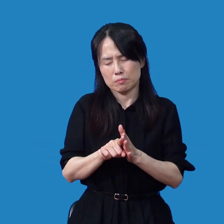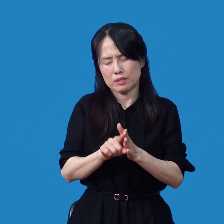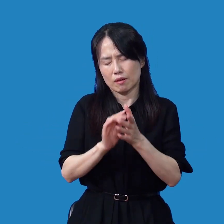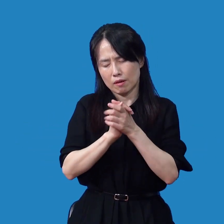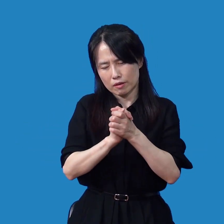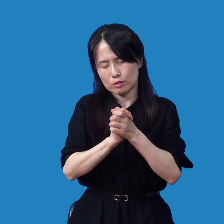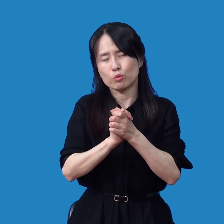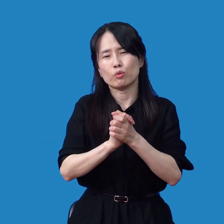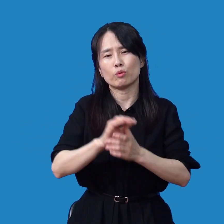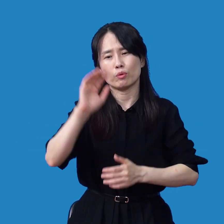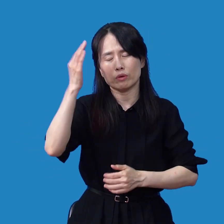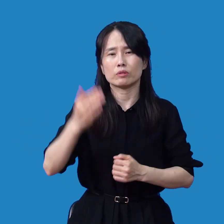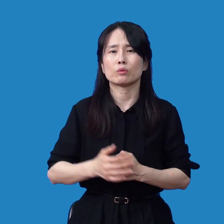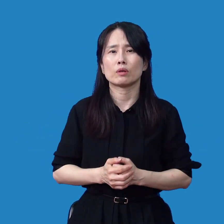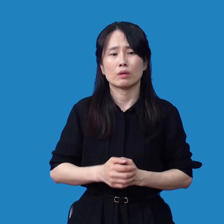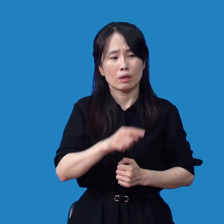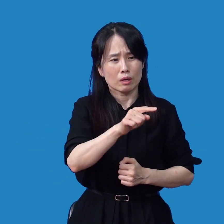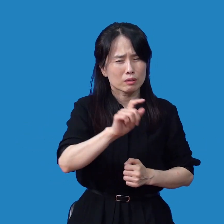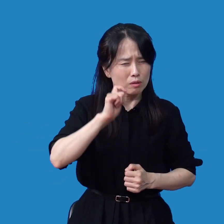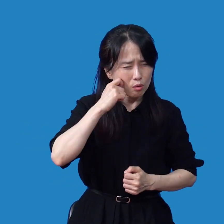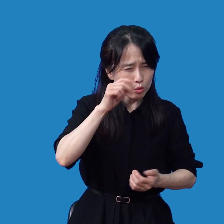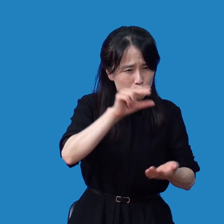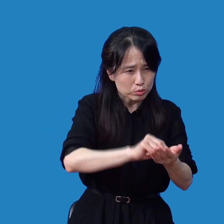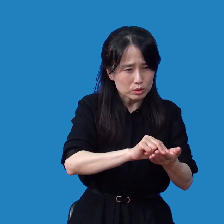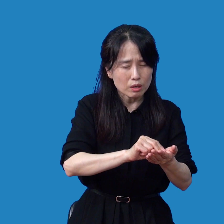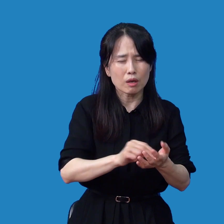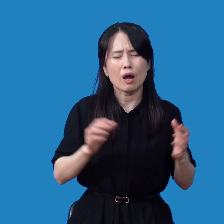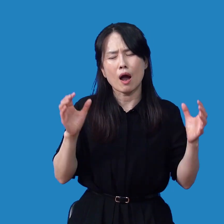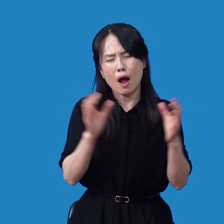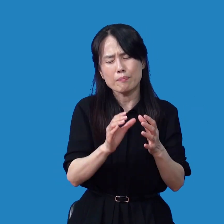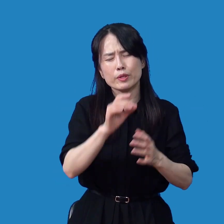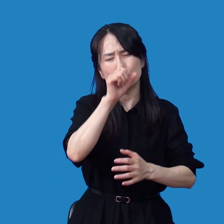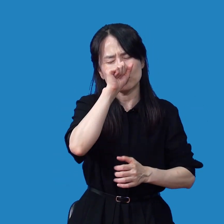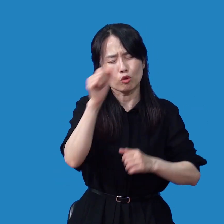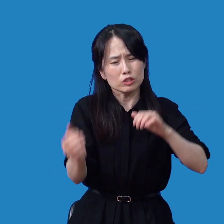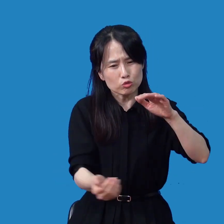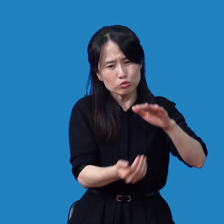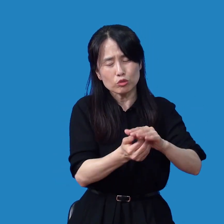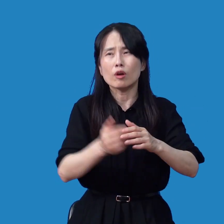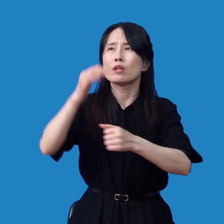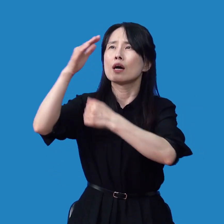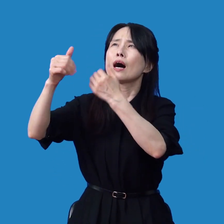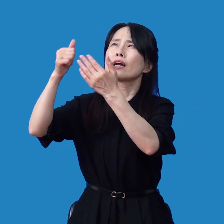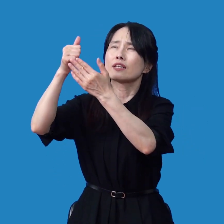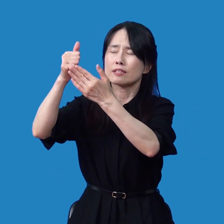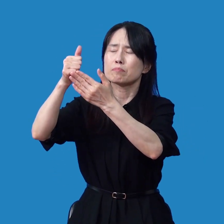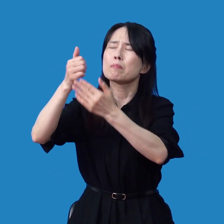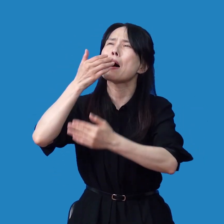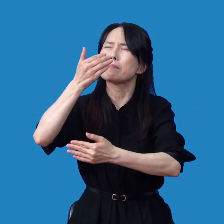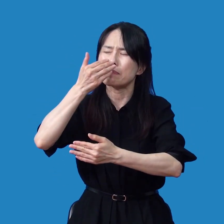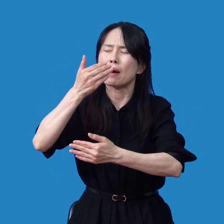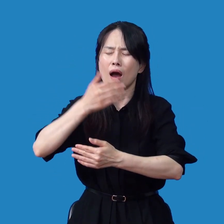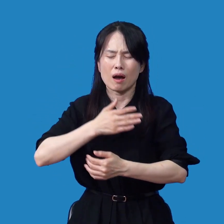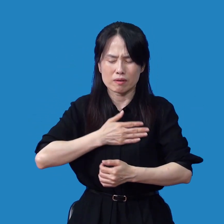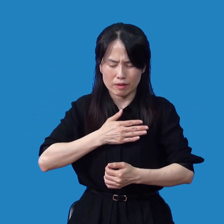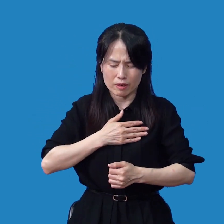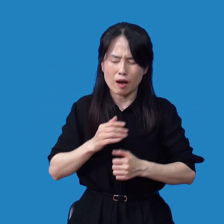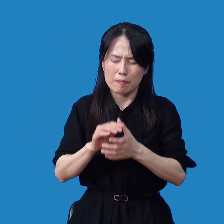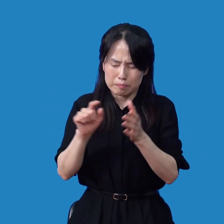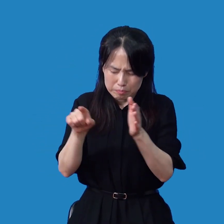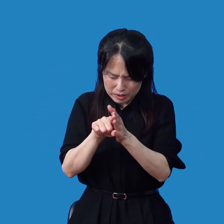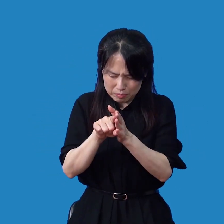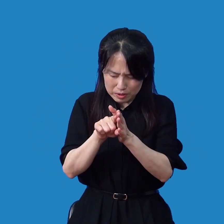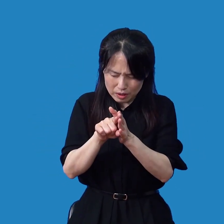당하고 있지만 그 시련이 합력해서 선이 되게 하나님이 그렇게 하실 것이라는 것을 내가 전심으로 믿는